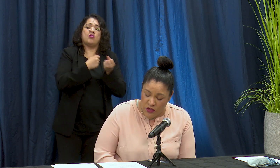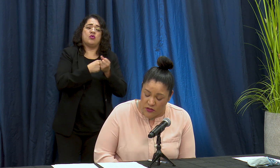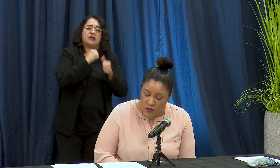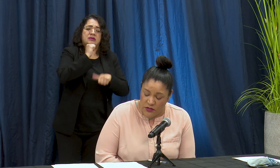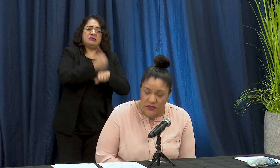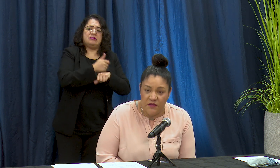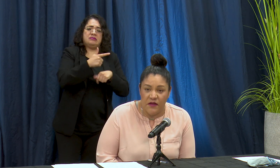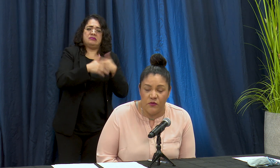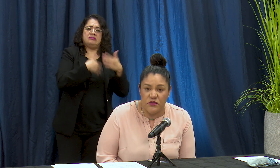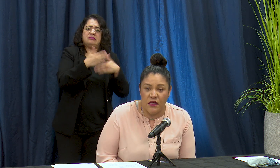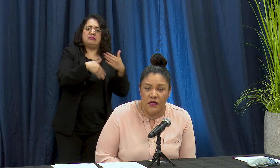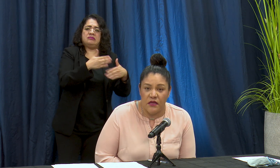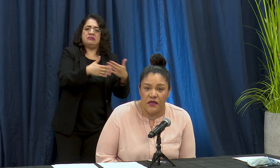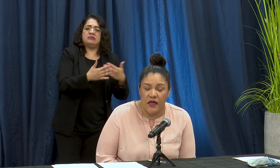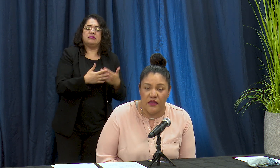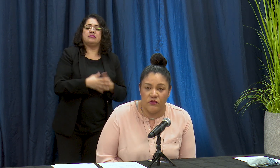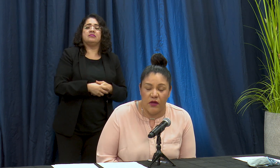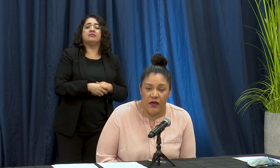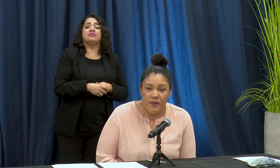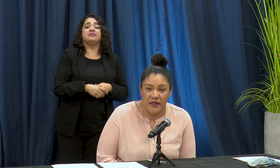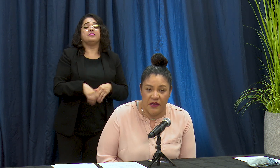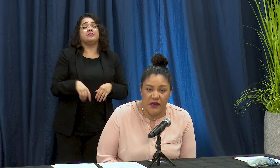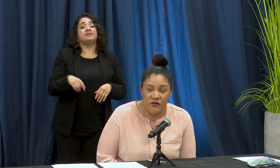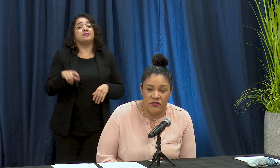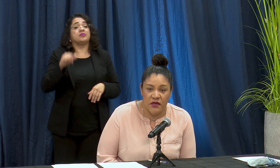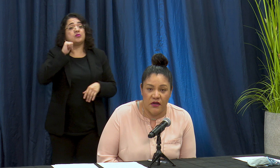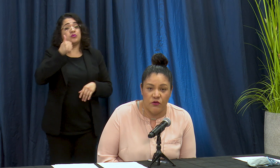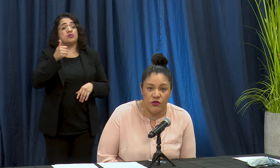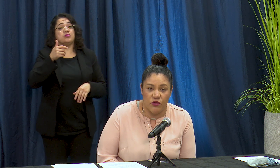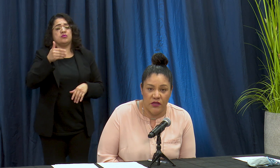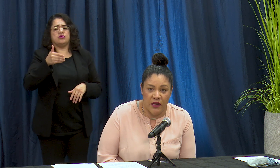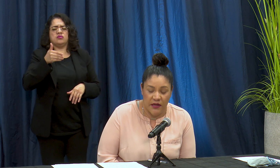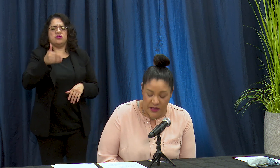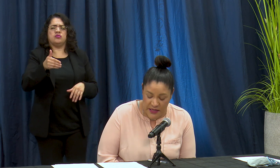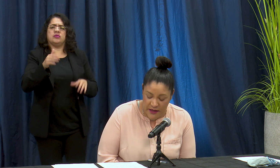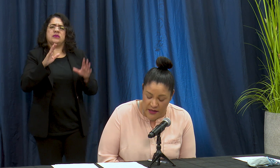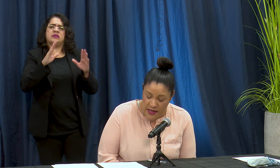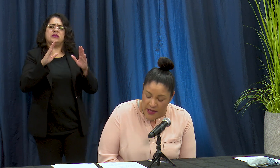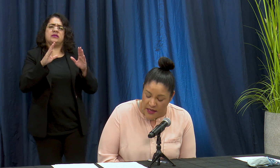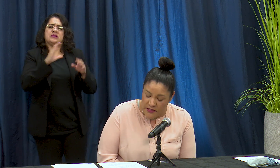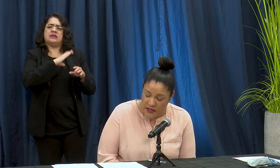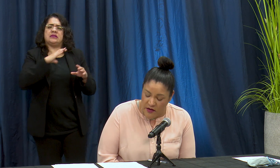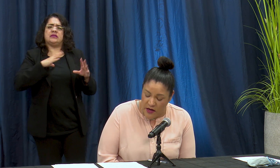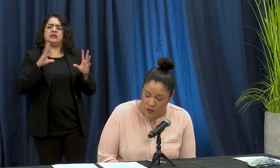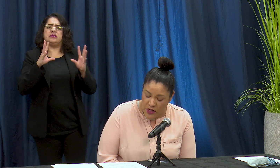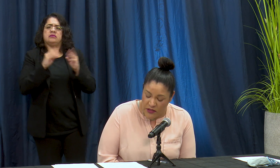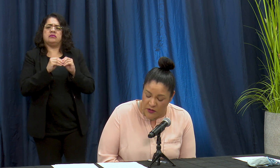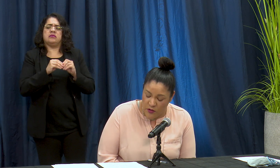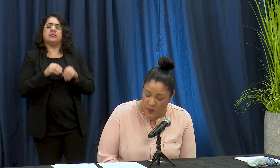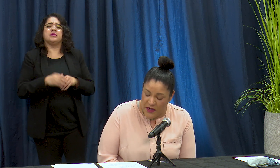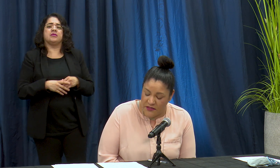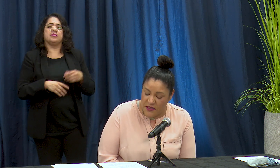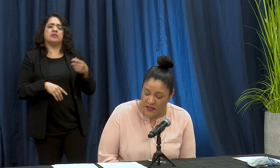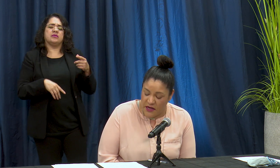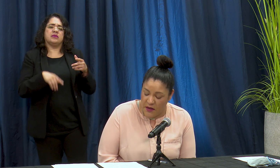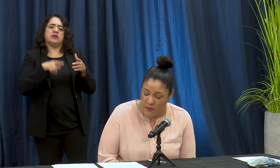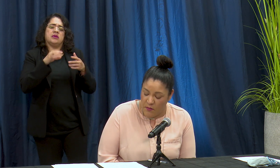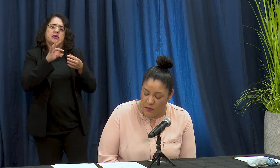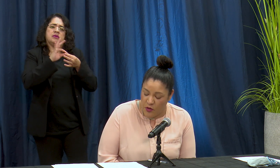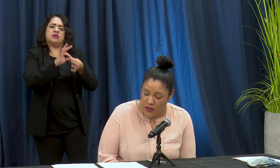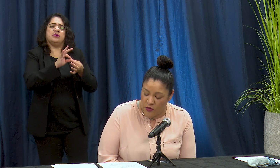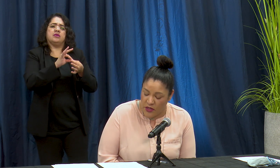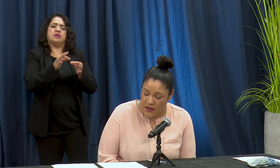algunas otras cosas que vamos a tocar mañana en nuestra reunión de la alcaldía es un artículo para extender